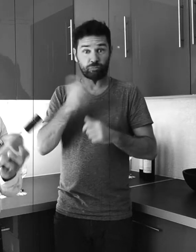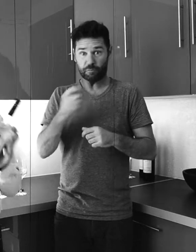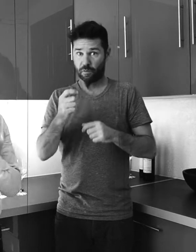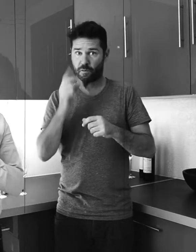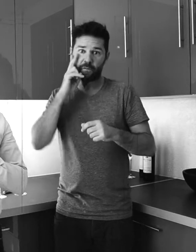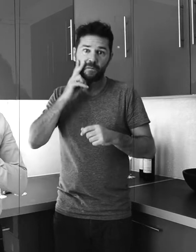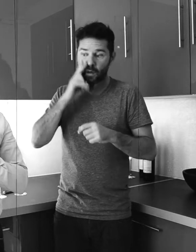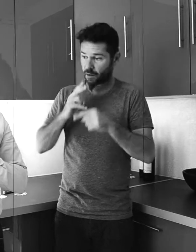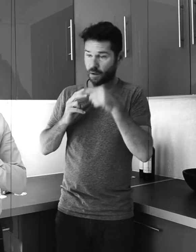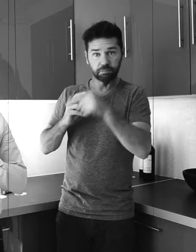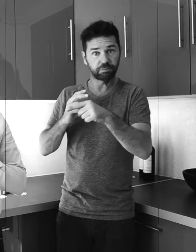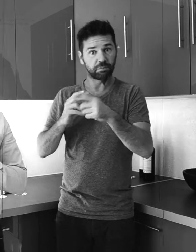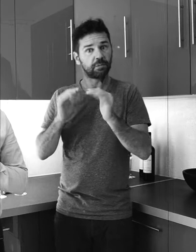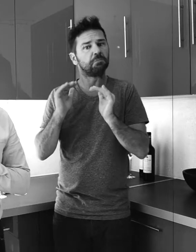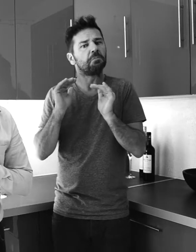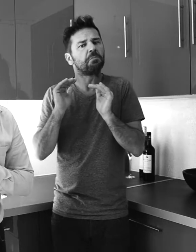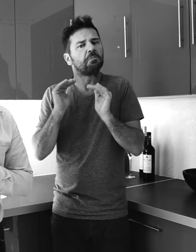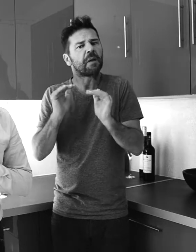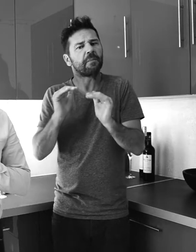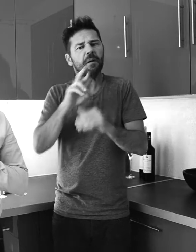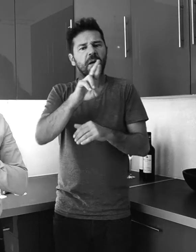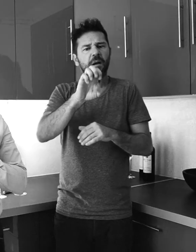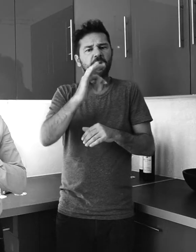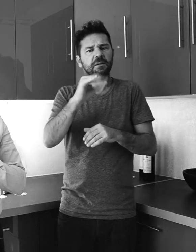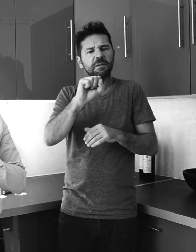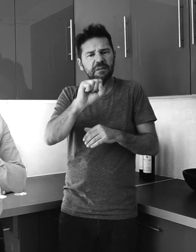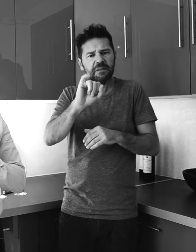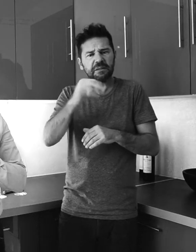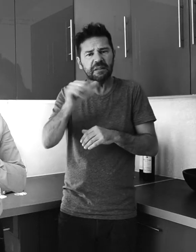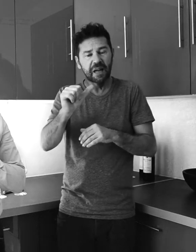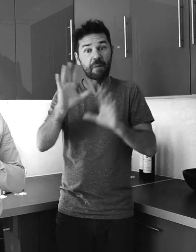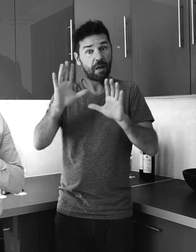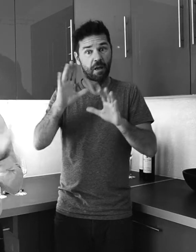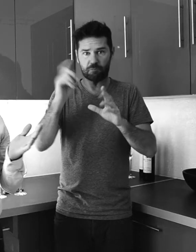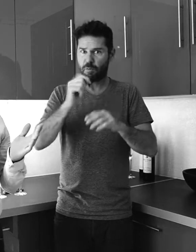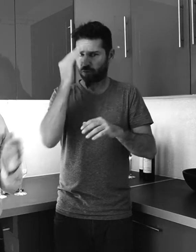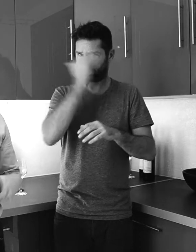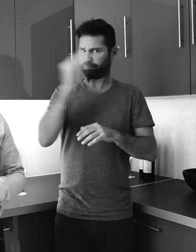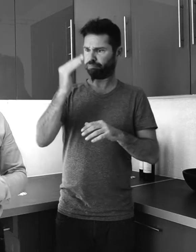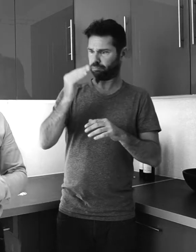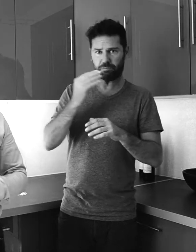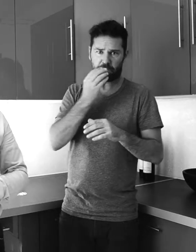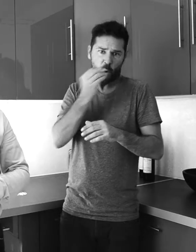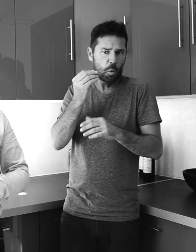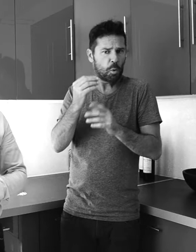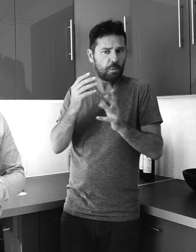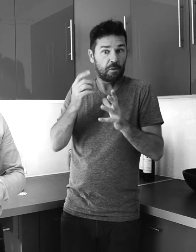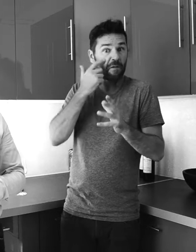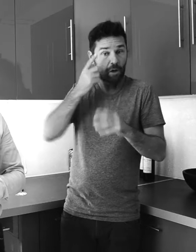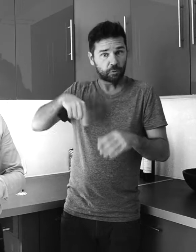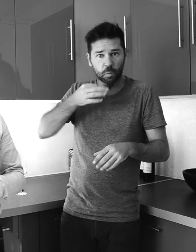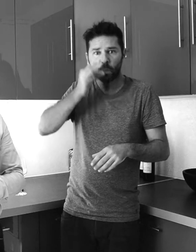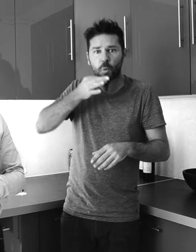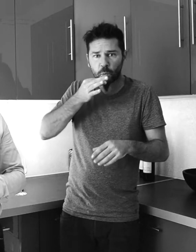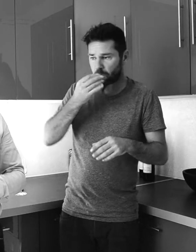quand même malgré le fait que ce soit une Retsina, une très bonne réputation. Donc on va déguster, on va voir ce que ça donne et si